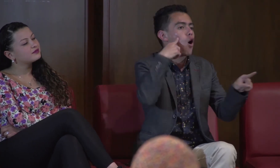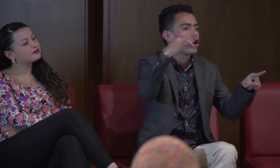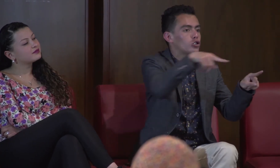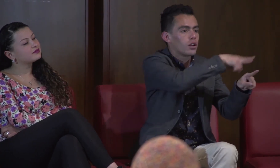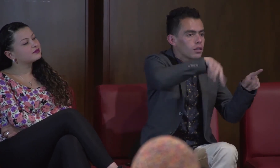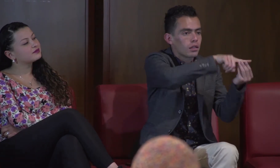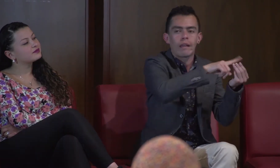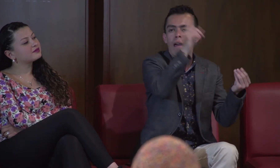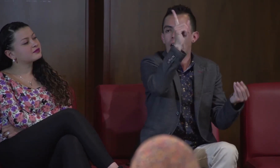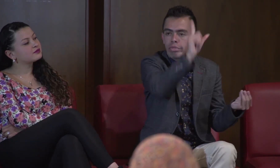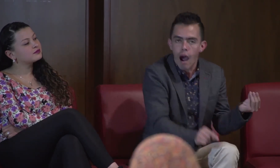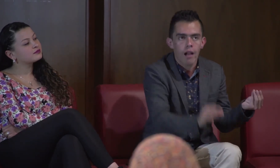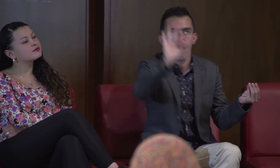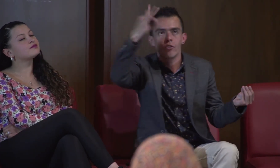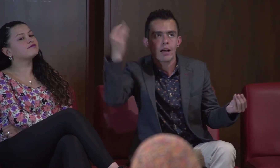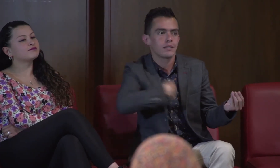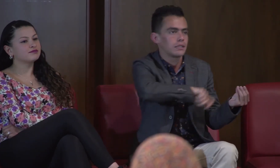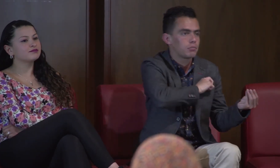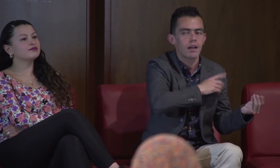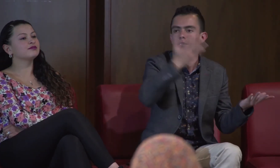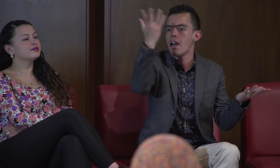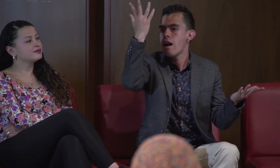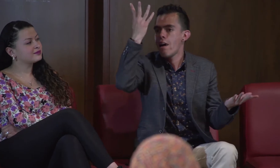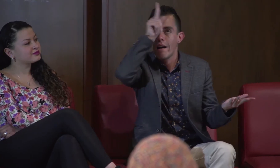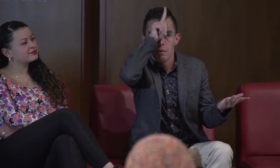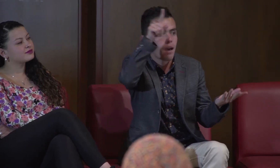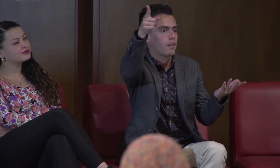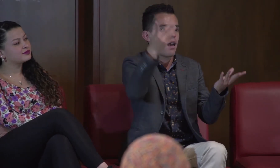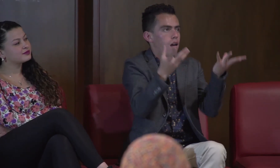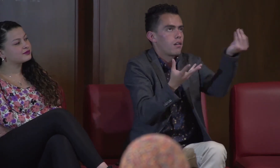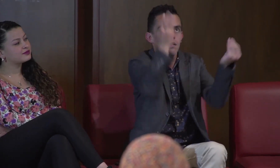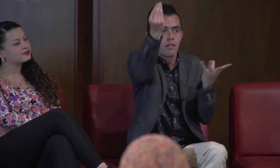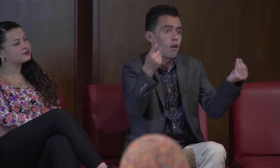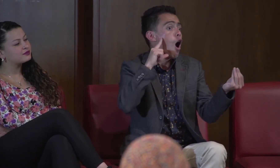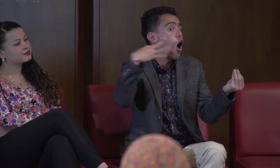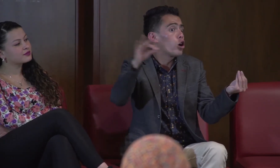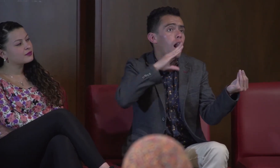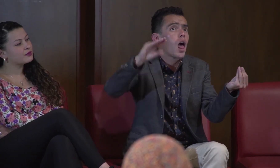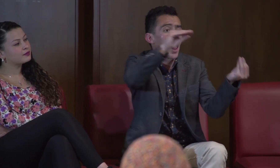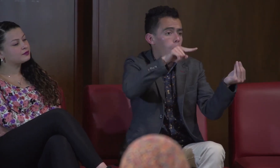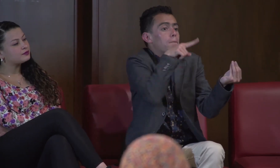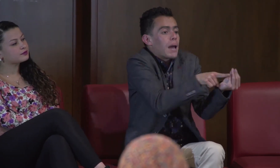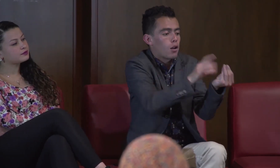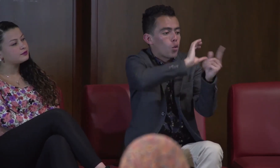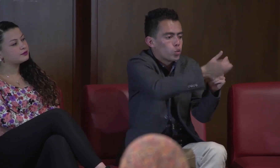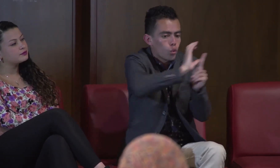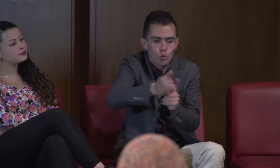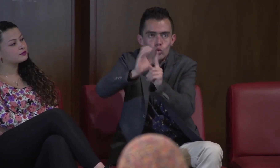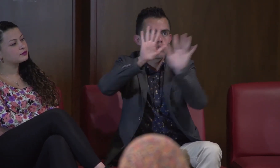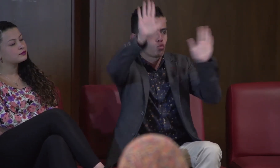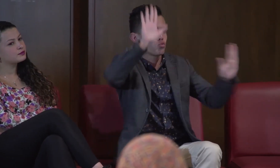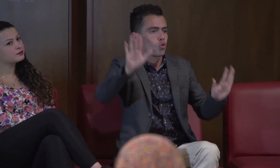tiene una lengua de señas distinta, tal cual como ocurre con las lenguas orales utilizadas por los oyentes, el italiano, el